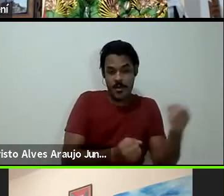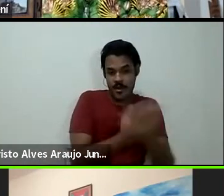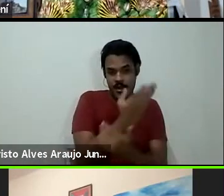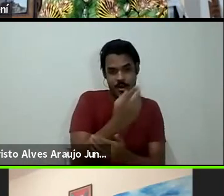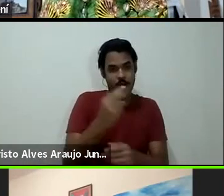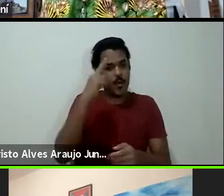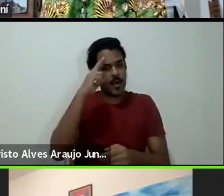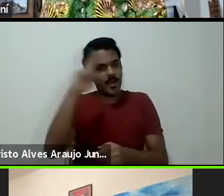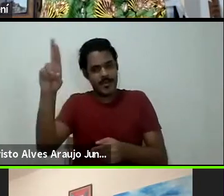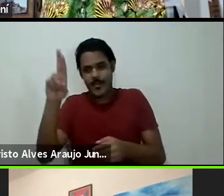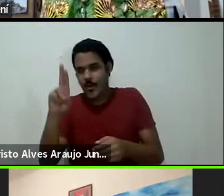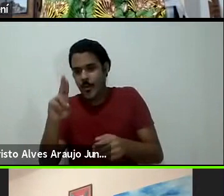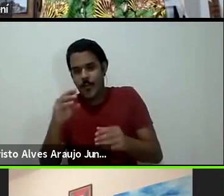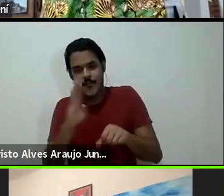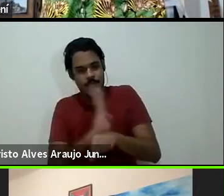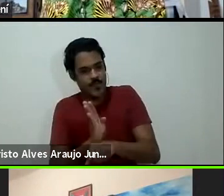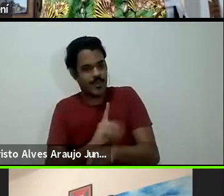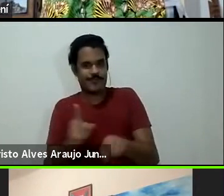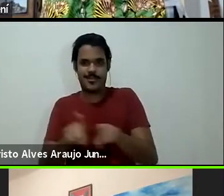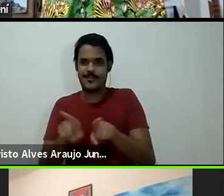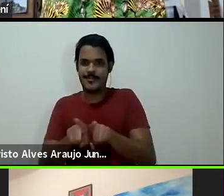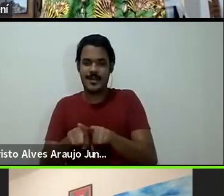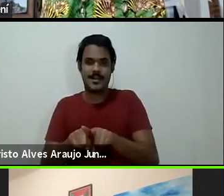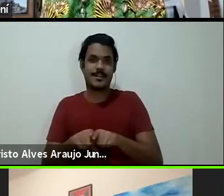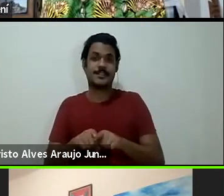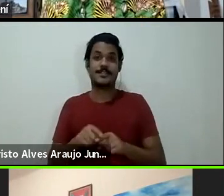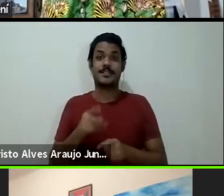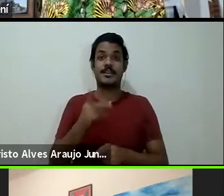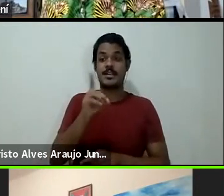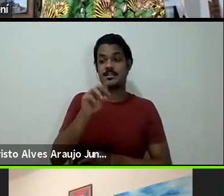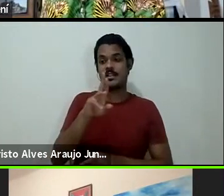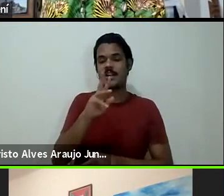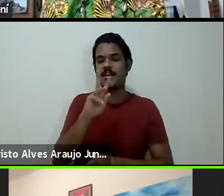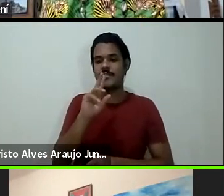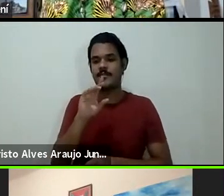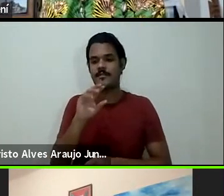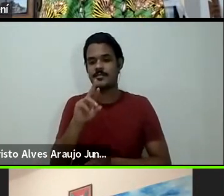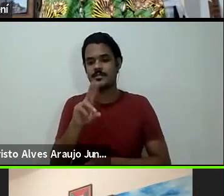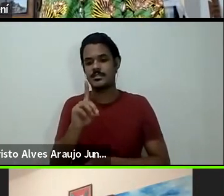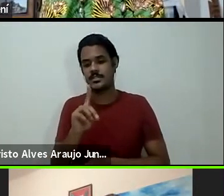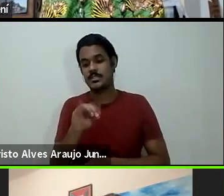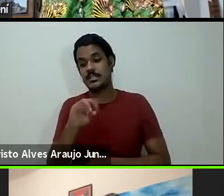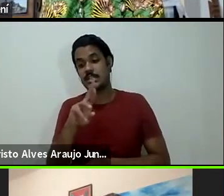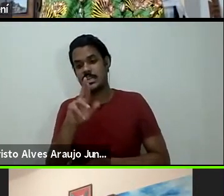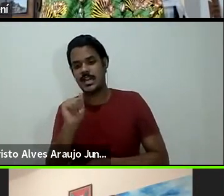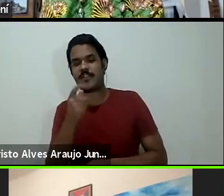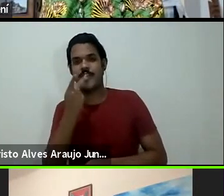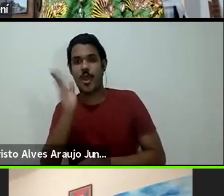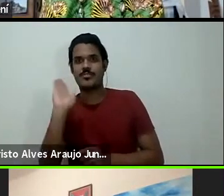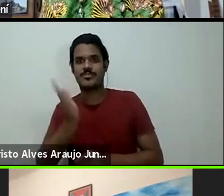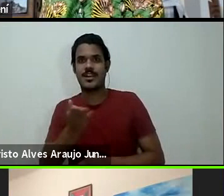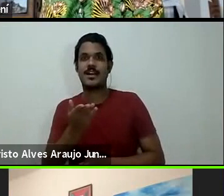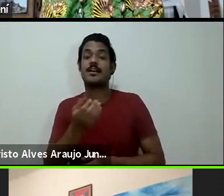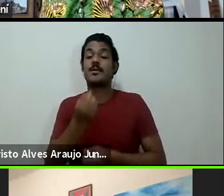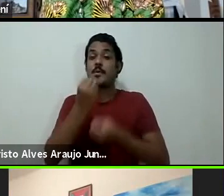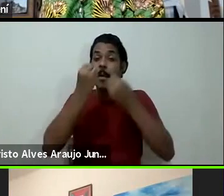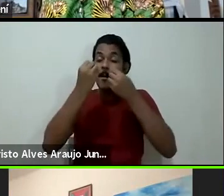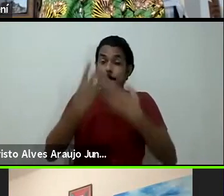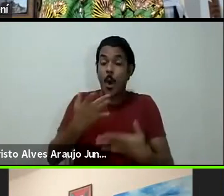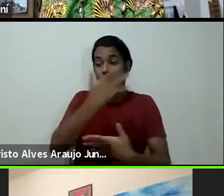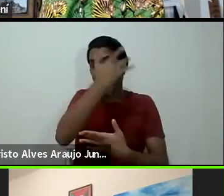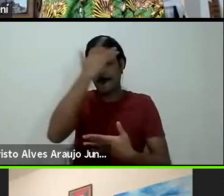dirigiu. E, como você falou, Dira, que bom que outras pessoas insiram os recursos